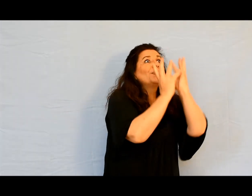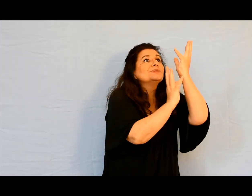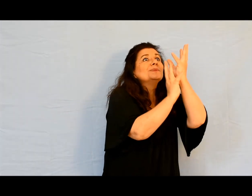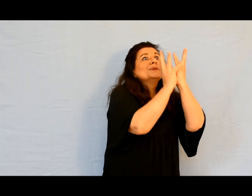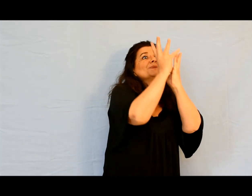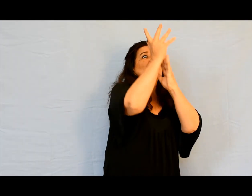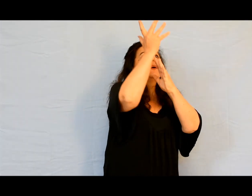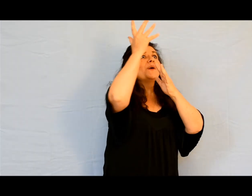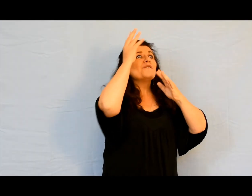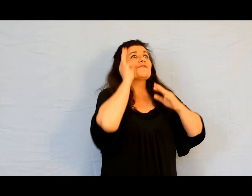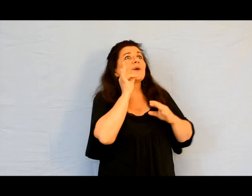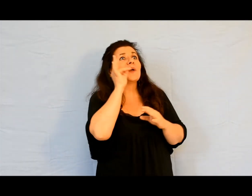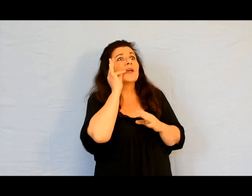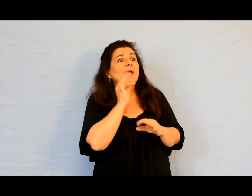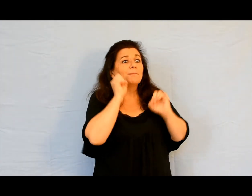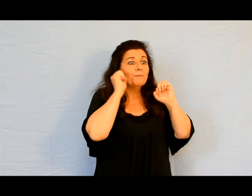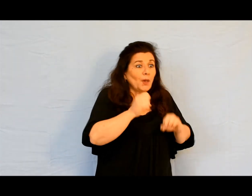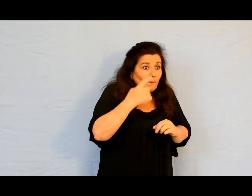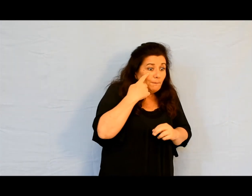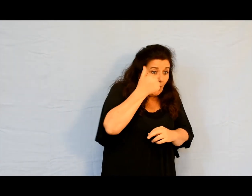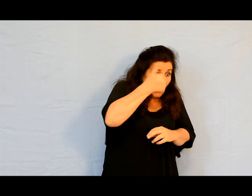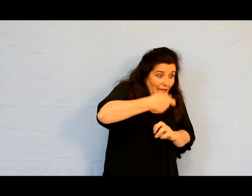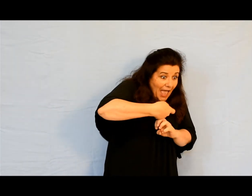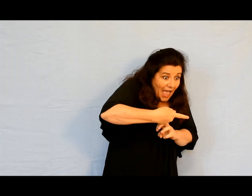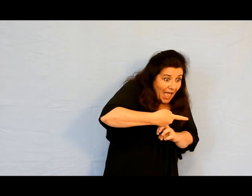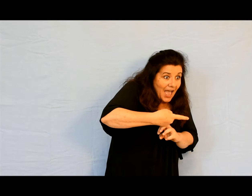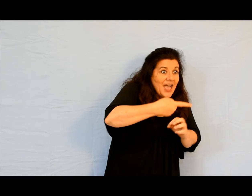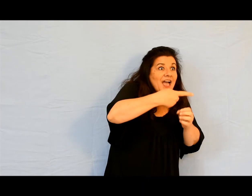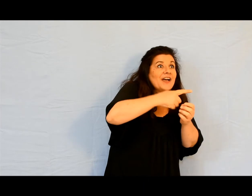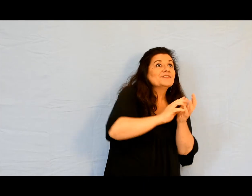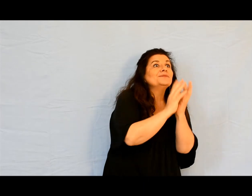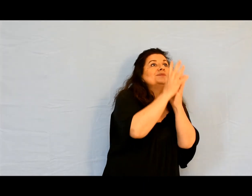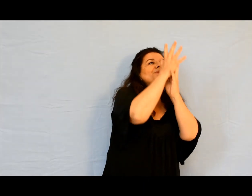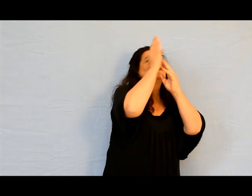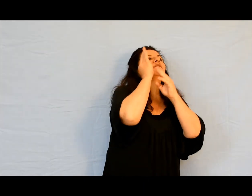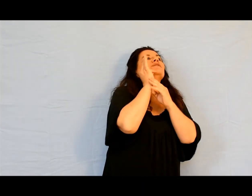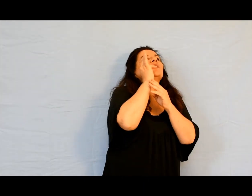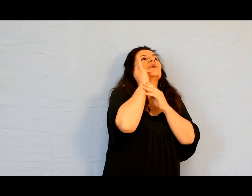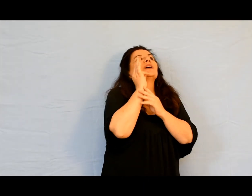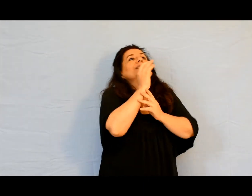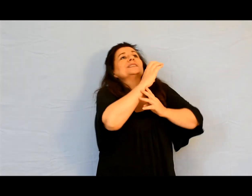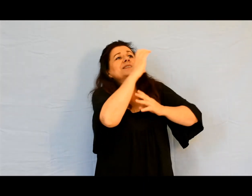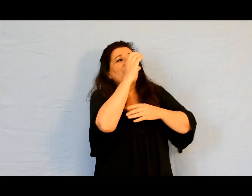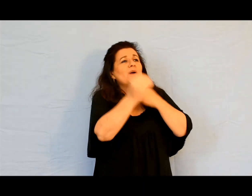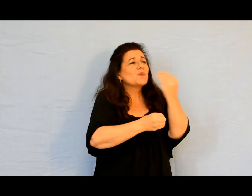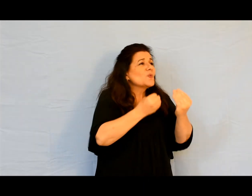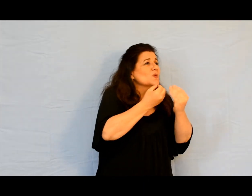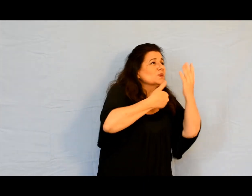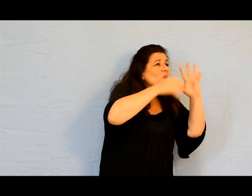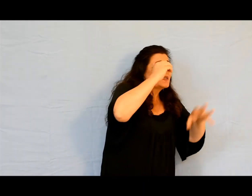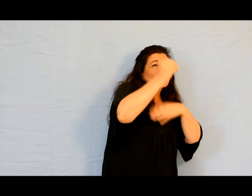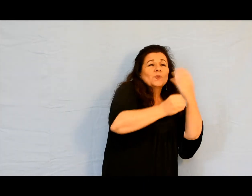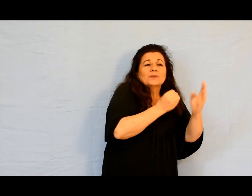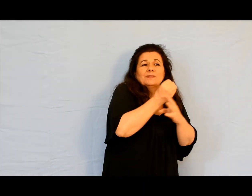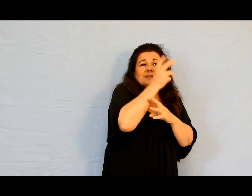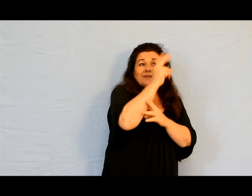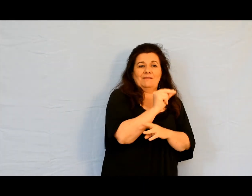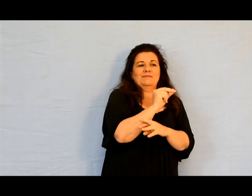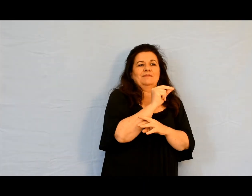60, ou 30 pour un. Celui qui a des oreilles, qu'il entende.